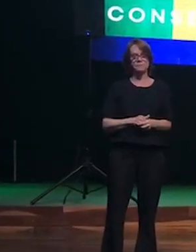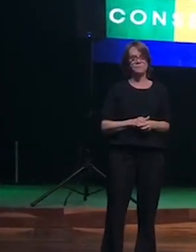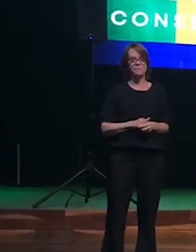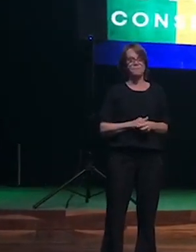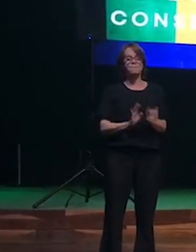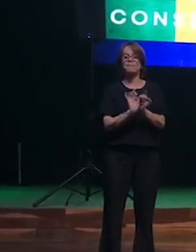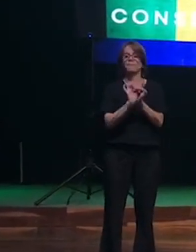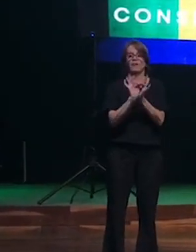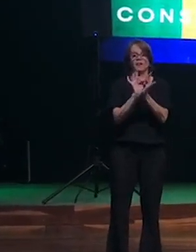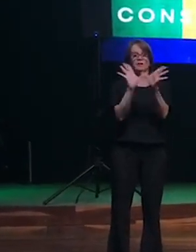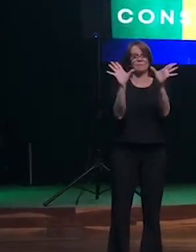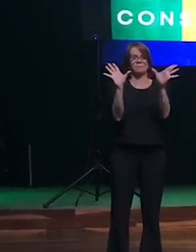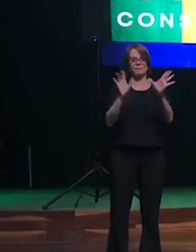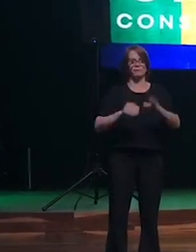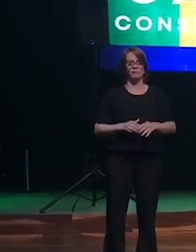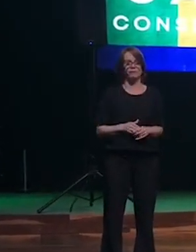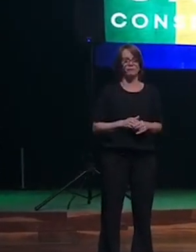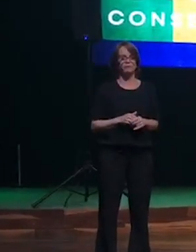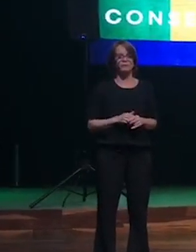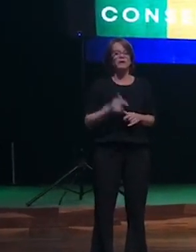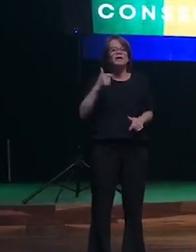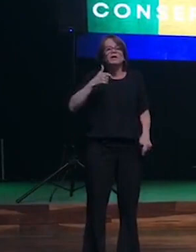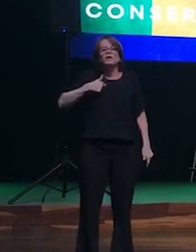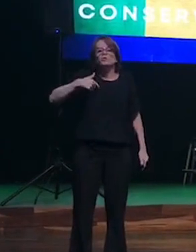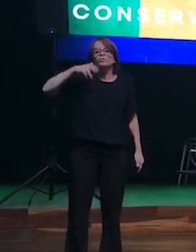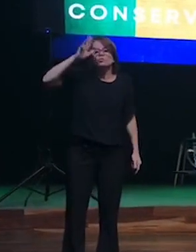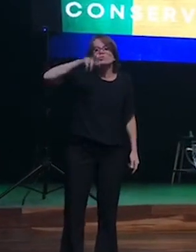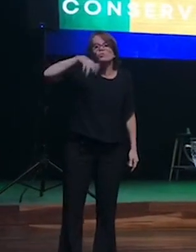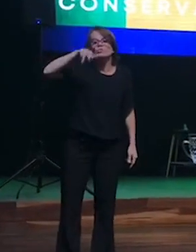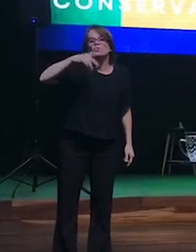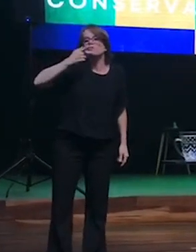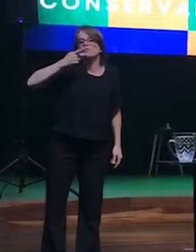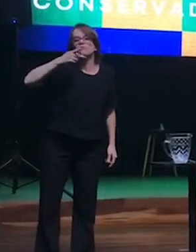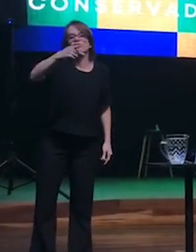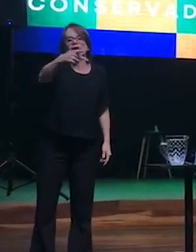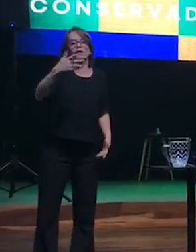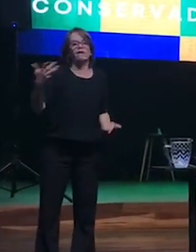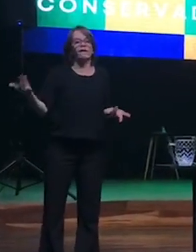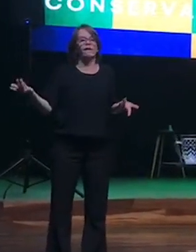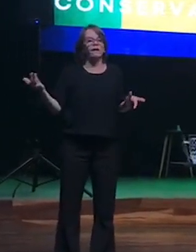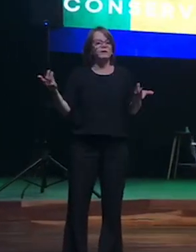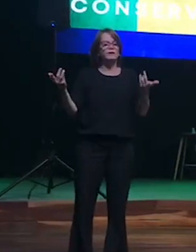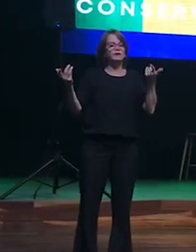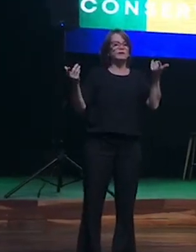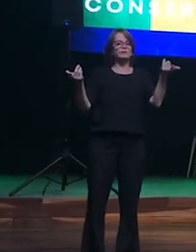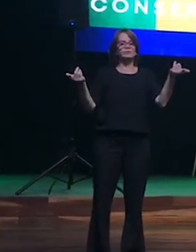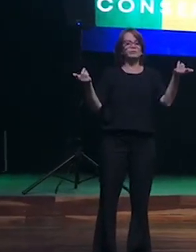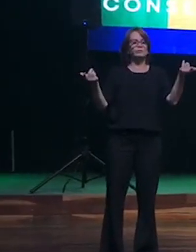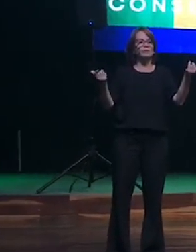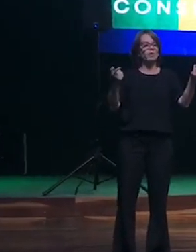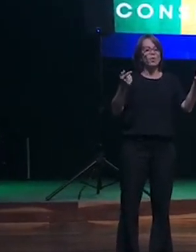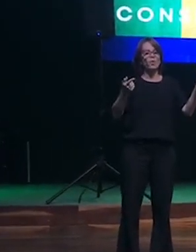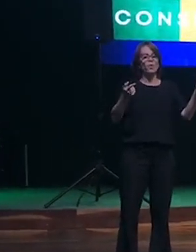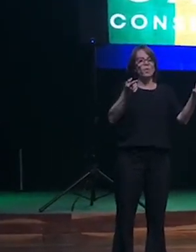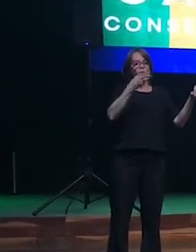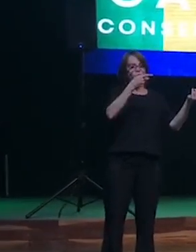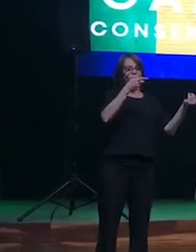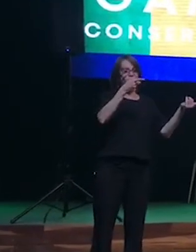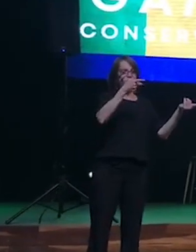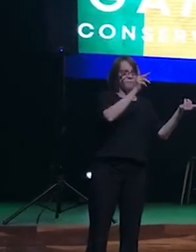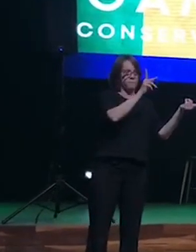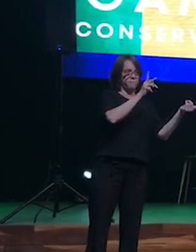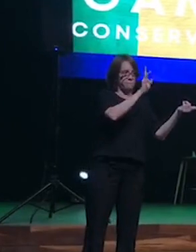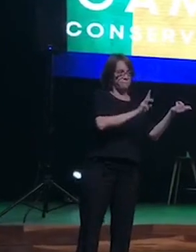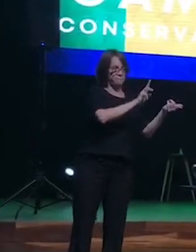É liberdade. Eu nunca vou dizer o que o sacerdote dessa ou daquela religião deve dizer